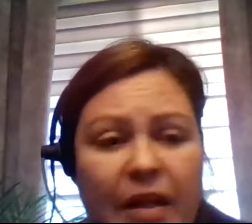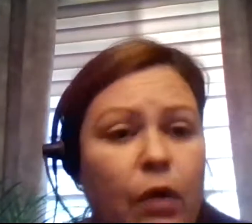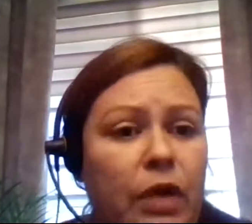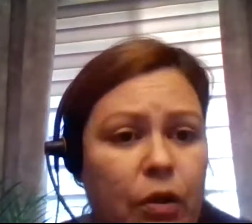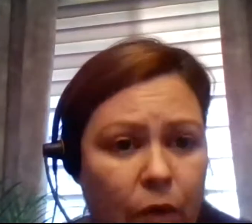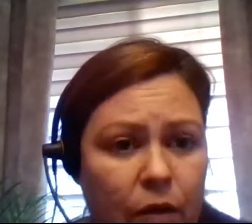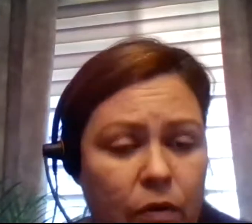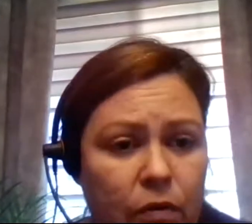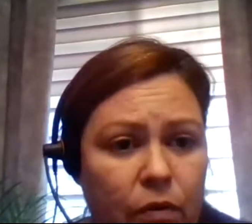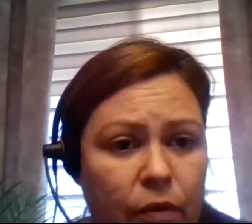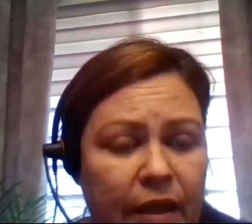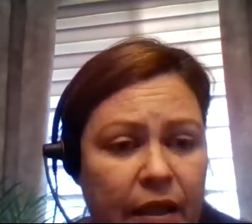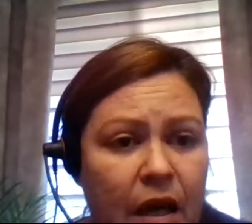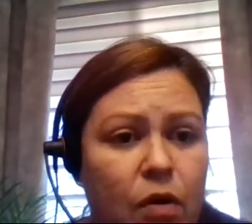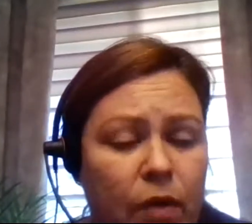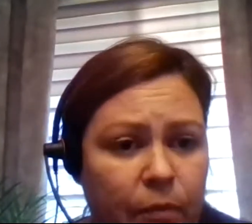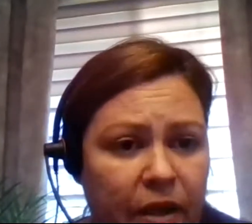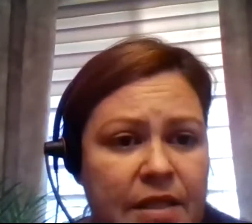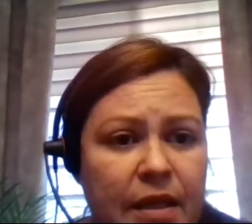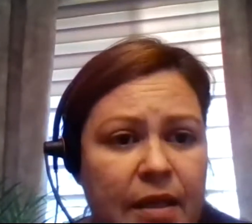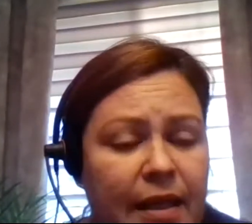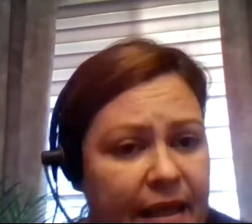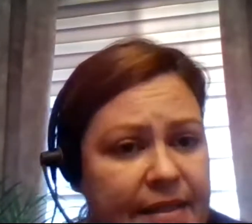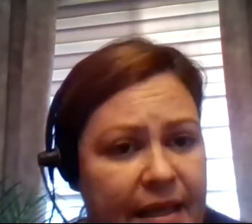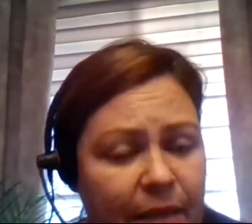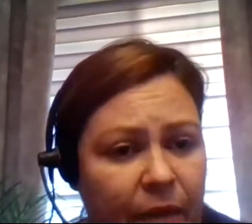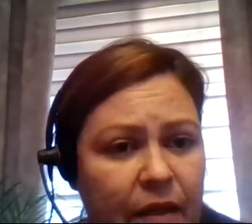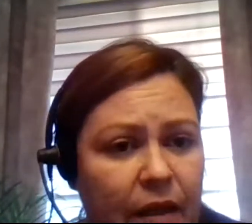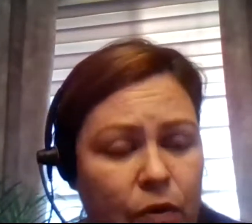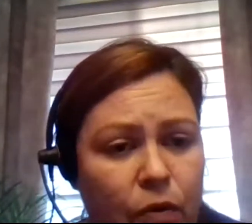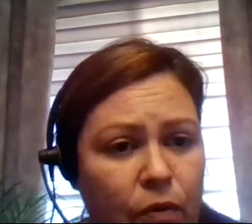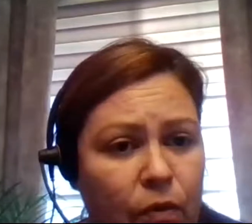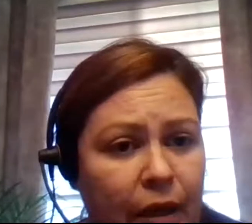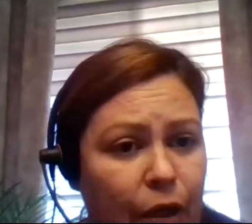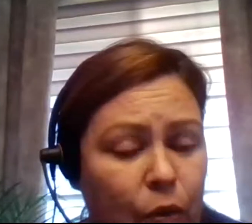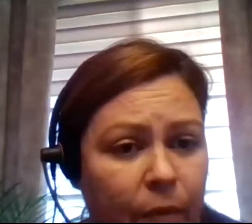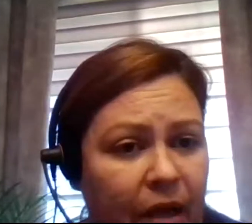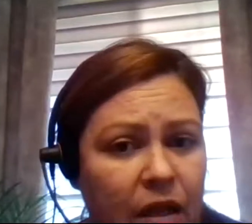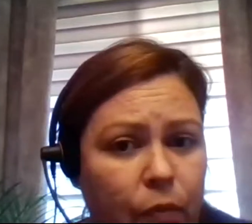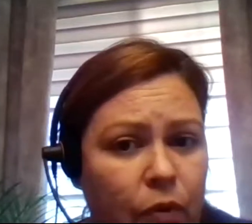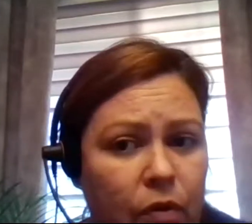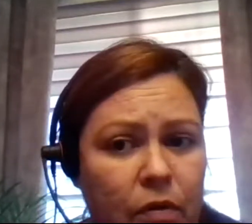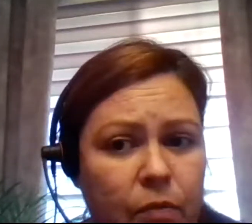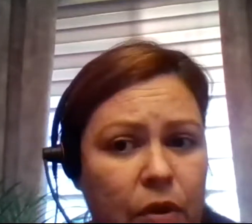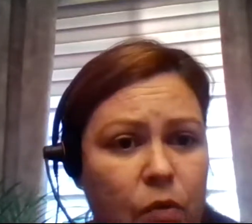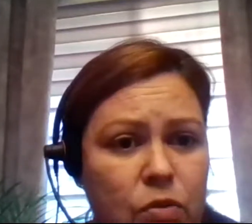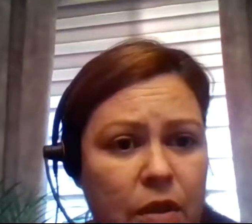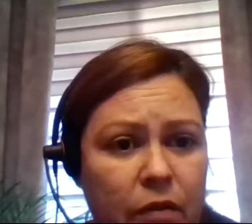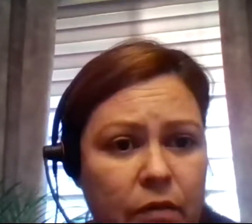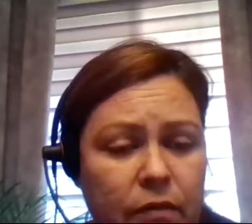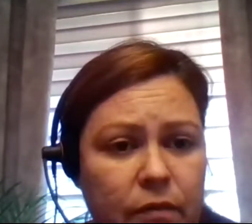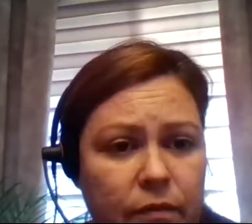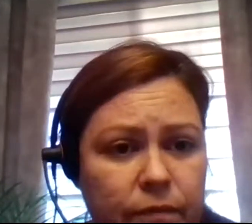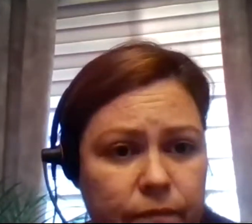la parte contractual con una entidad, con una empresa, esa es la parte que no aparece por ningún